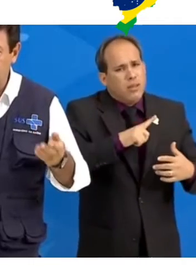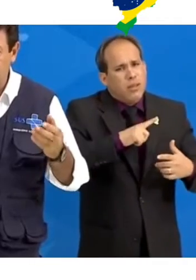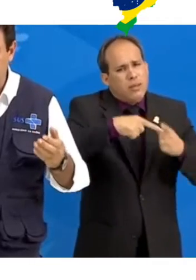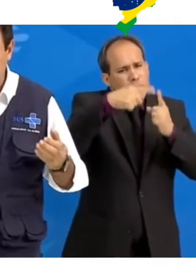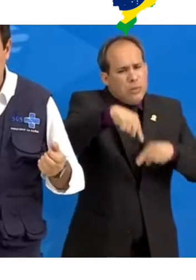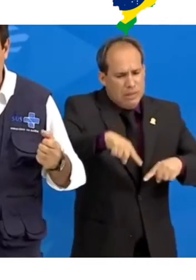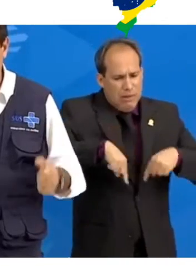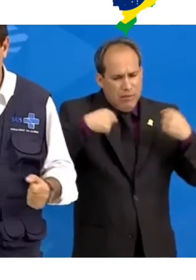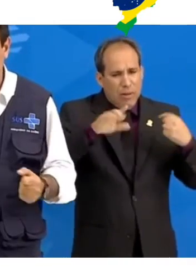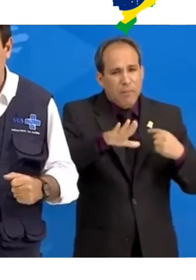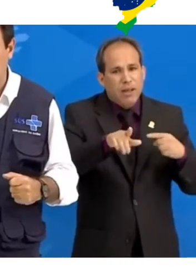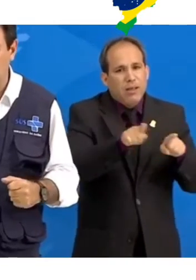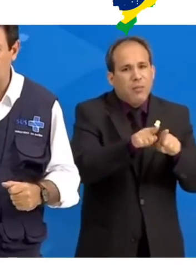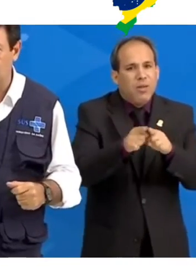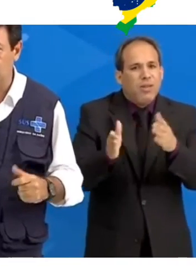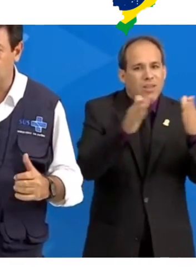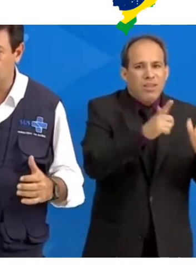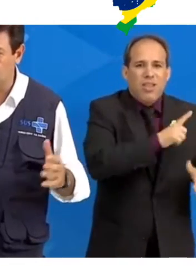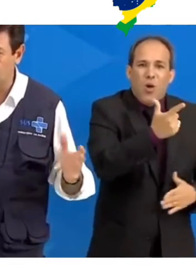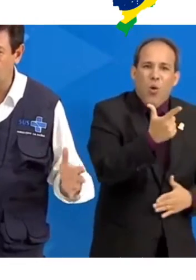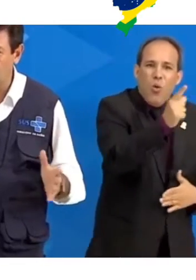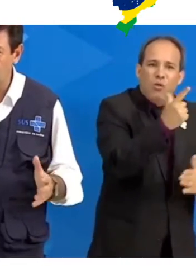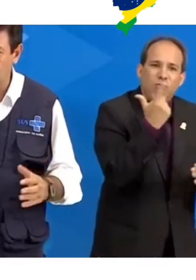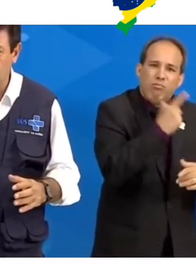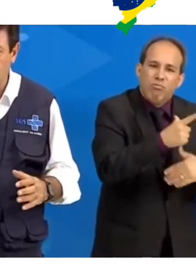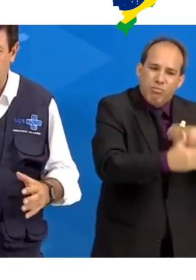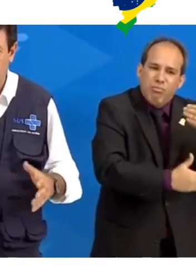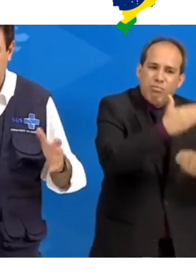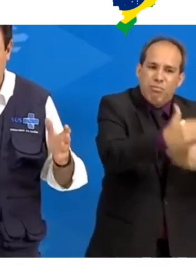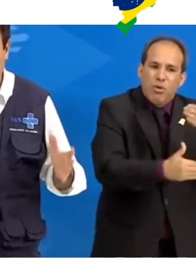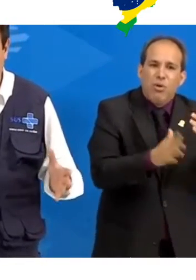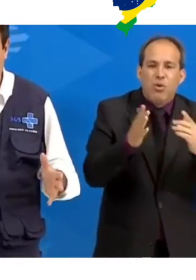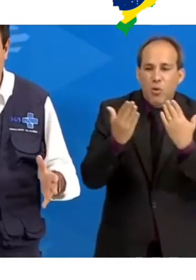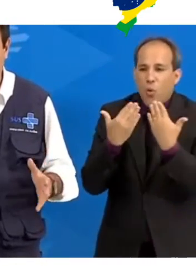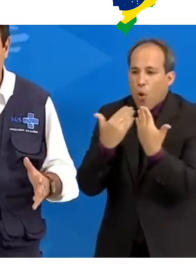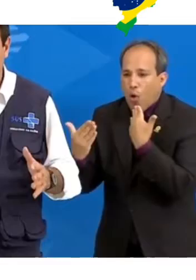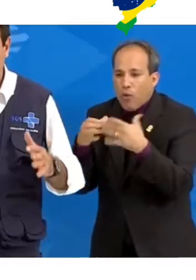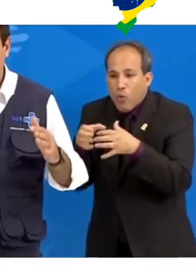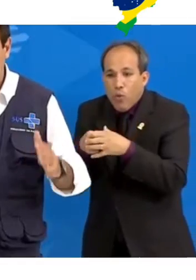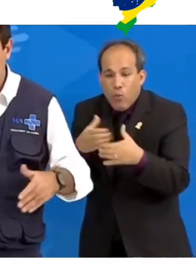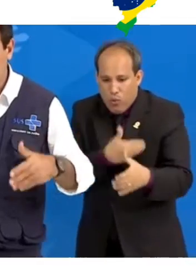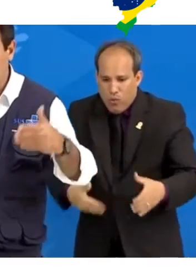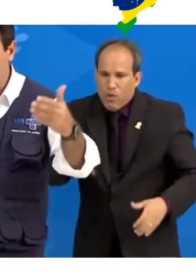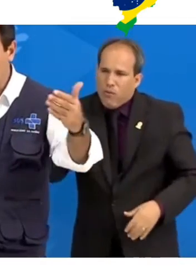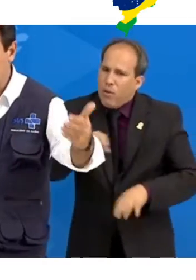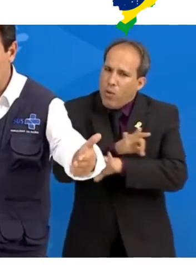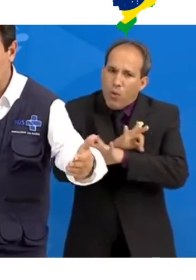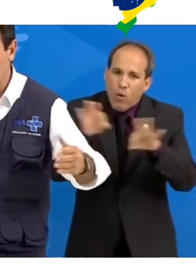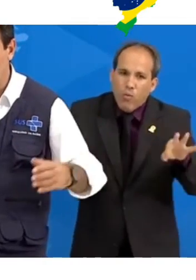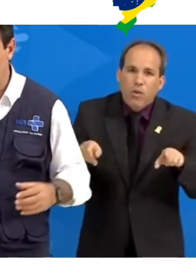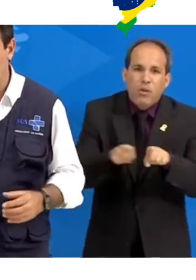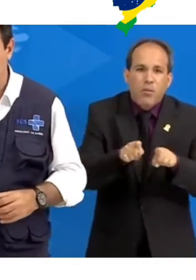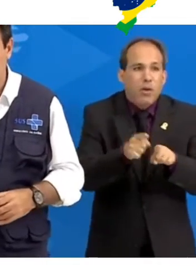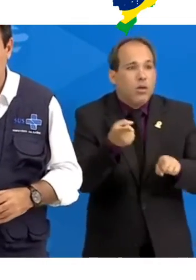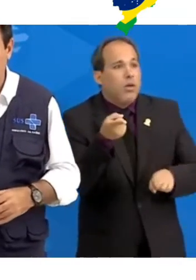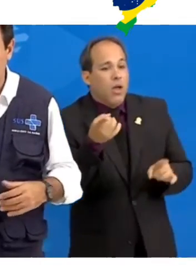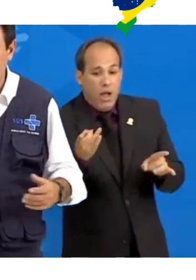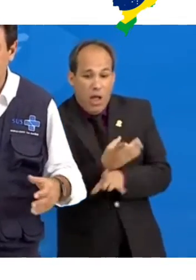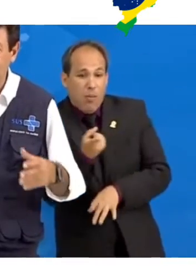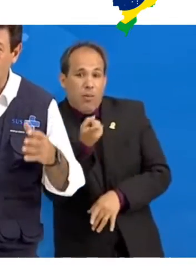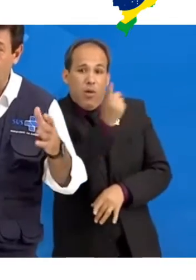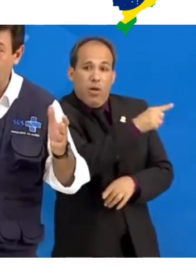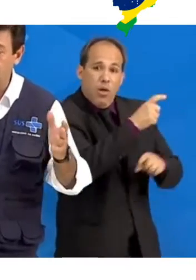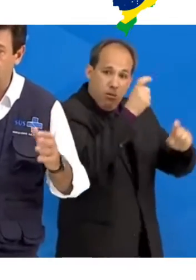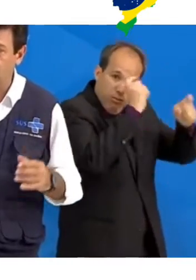desafiadores, mas temos também muitas qualidades. Acho que o diálogo hoje com os governadores foi muito bom. Eu, na sequência, vou ter reunião com os